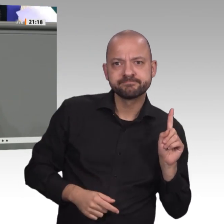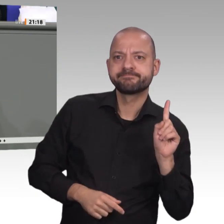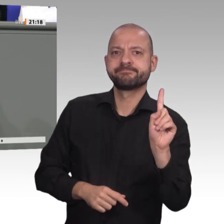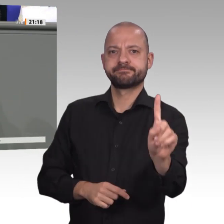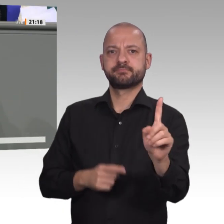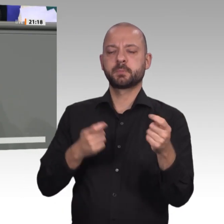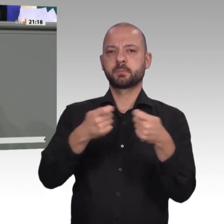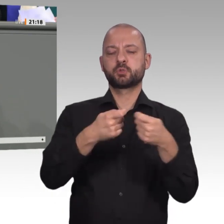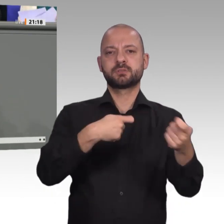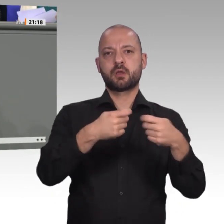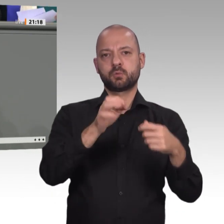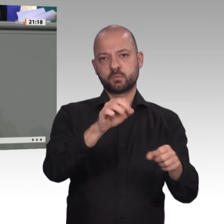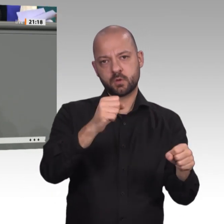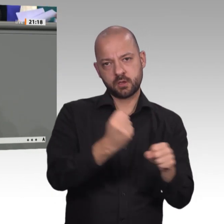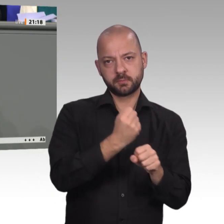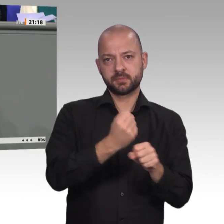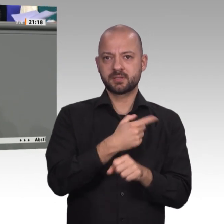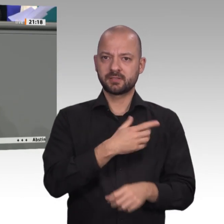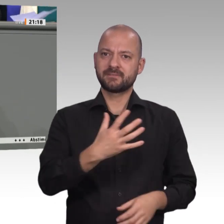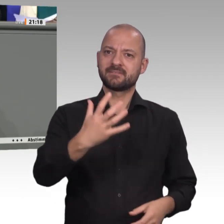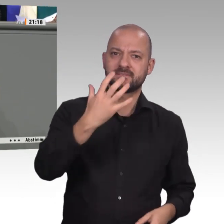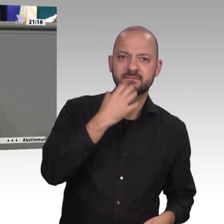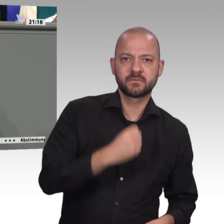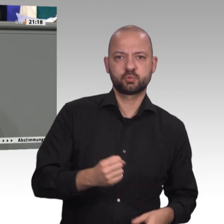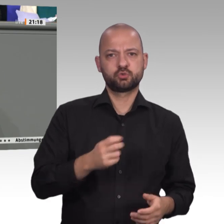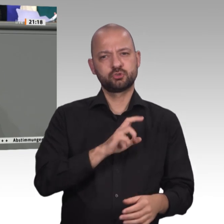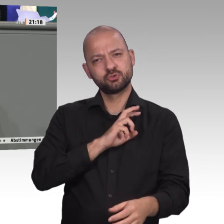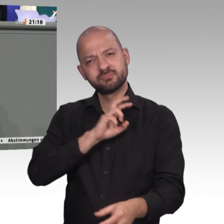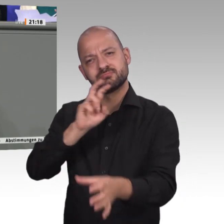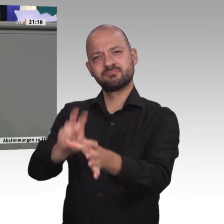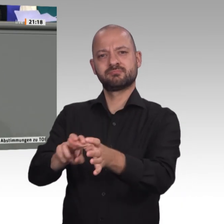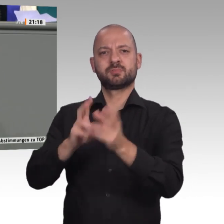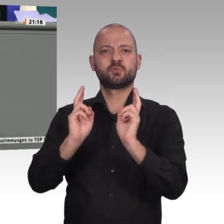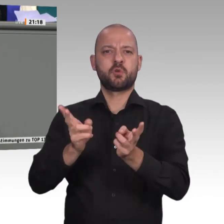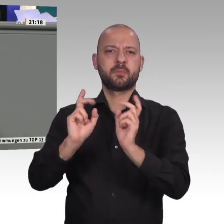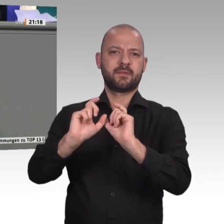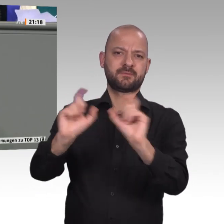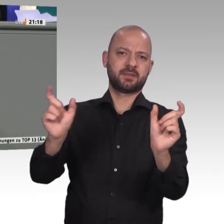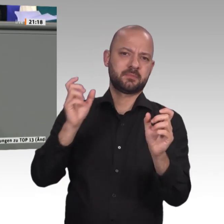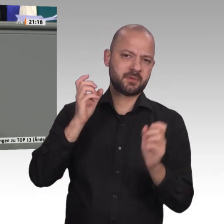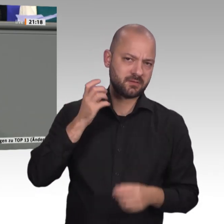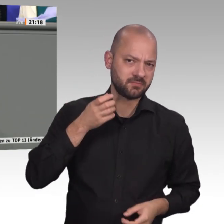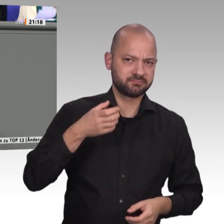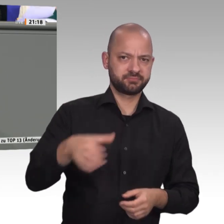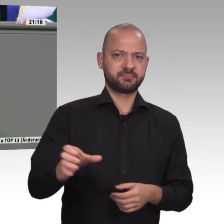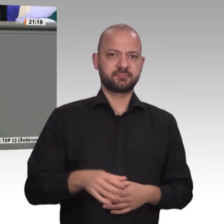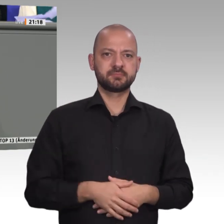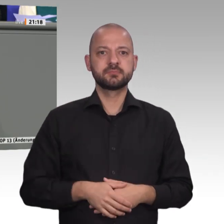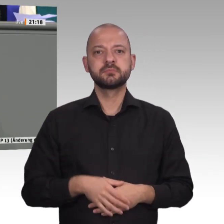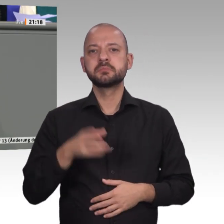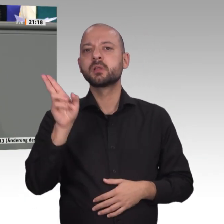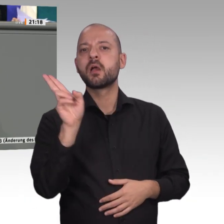Unterstützung brauchen Sie denn, um dieses Ziel zu erreichen, sondern warum gehen Sie denn nicht in eine Werkstatt? So, das ist,